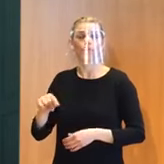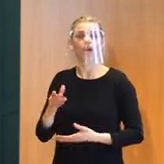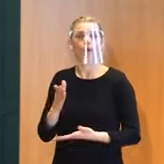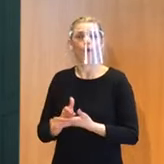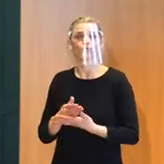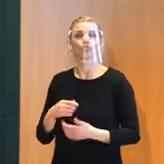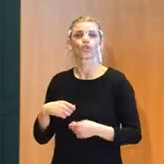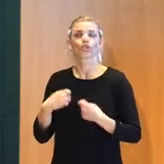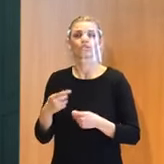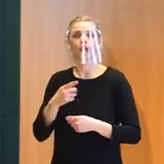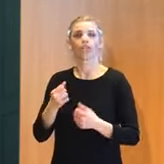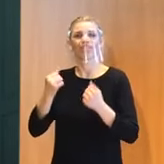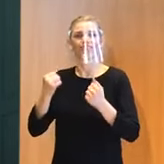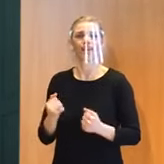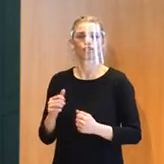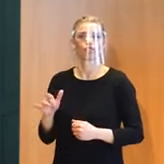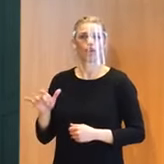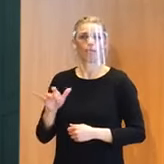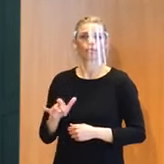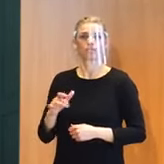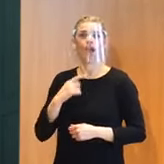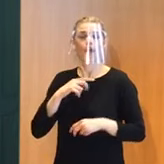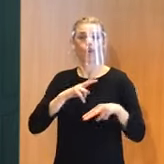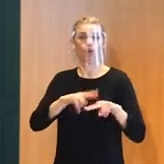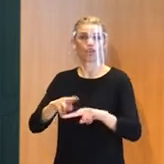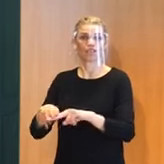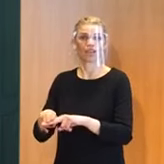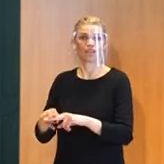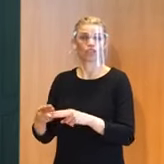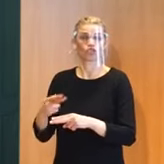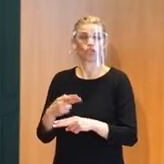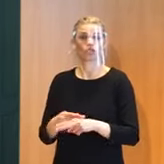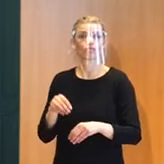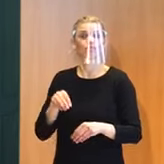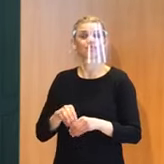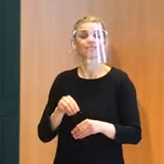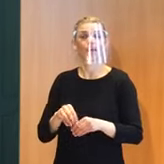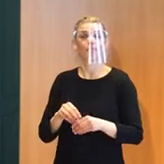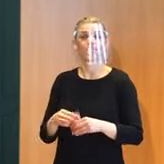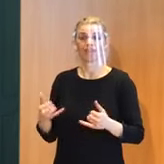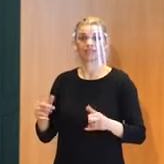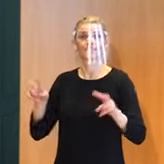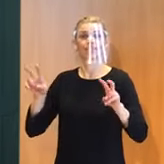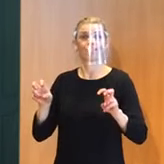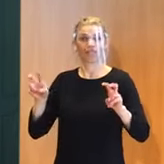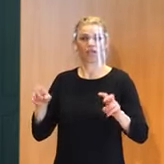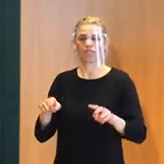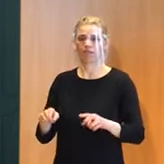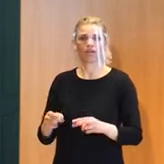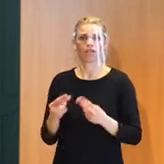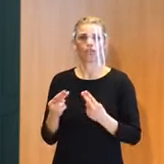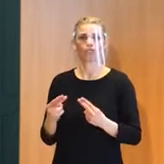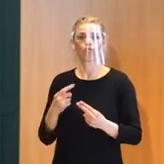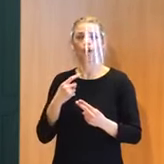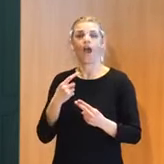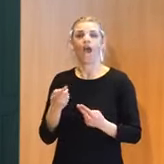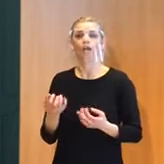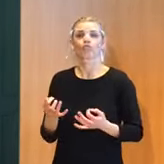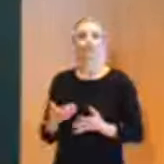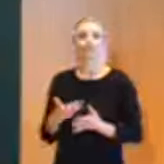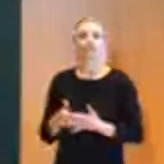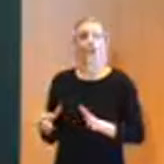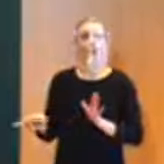do oveľa ťažšej pozície ako ostatní. Znamená, na stole je naozaj táto téma tém, ako sa pohnúť s vakcináciou,